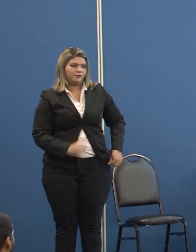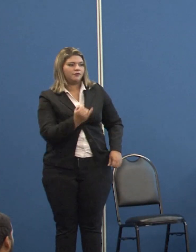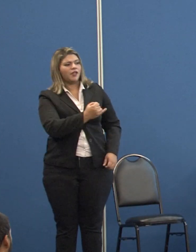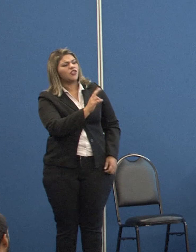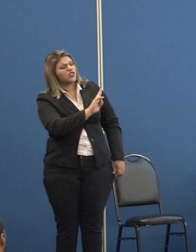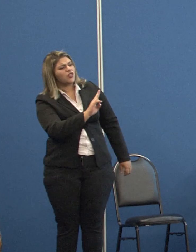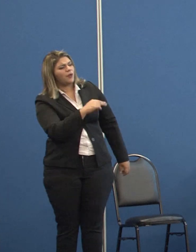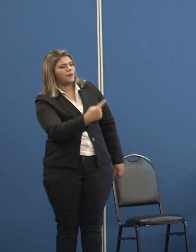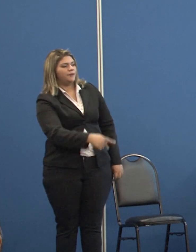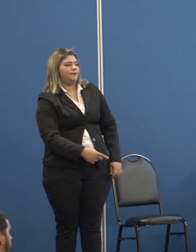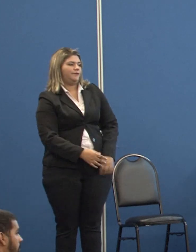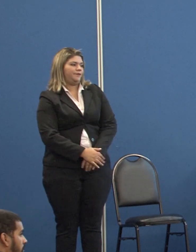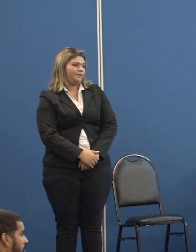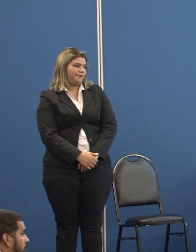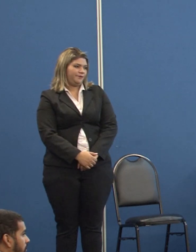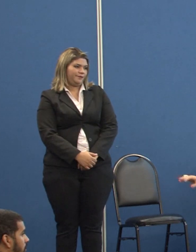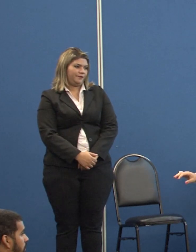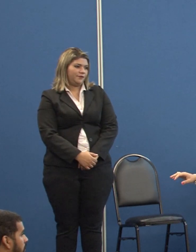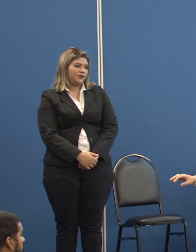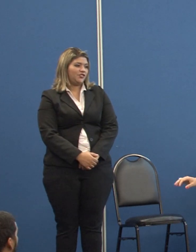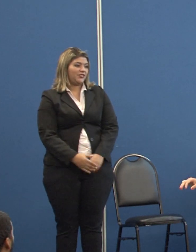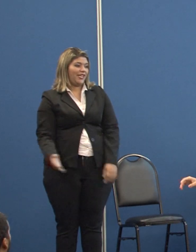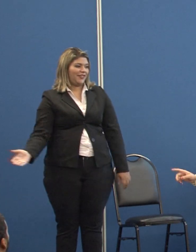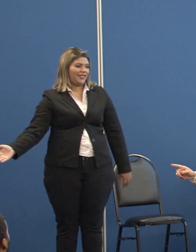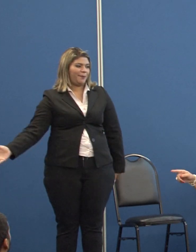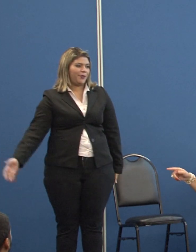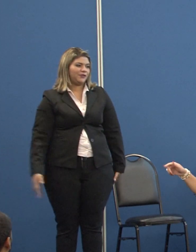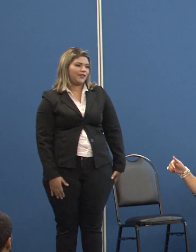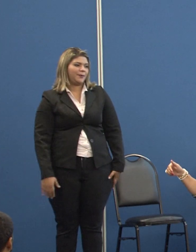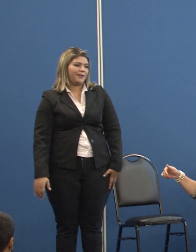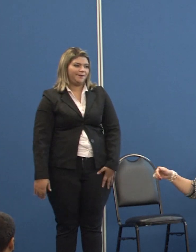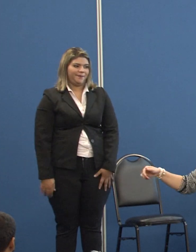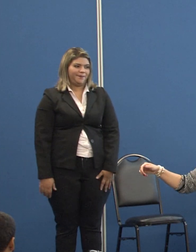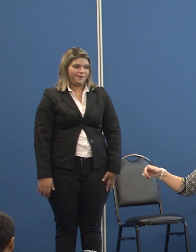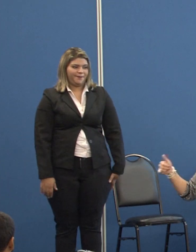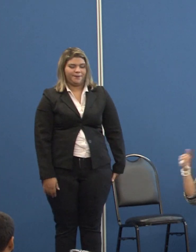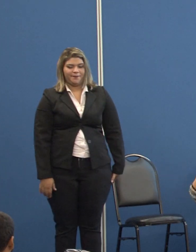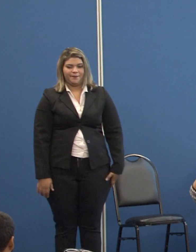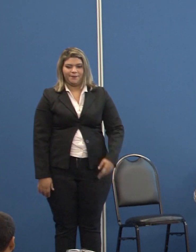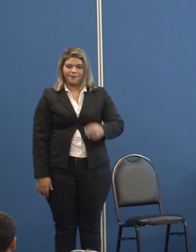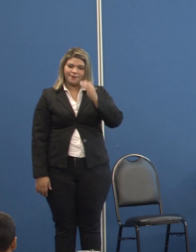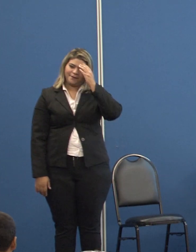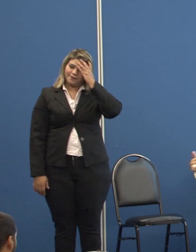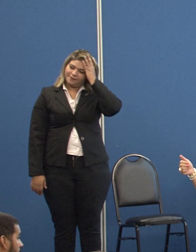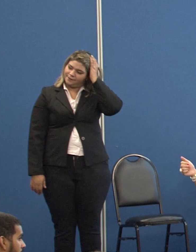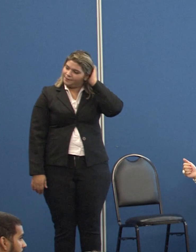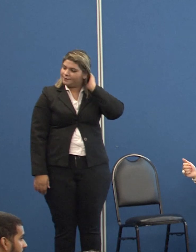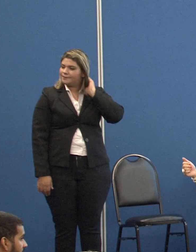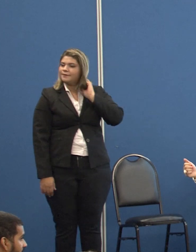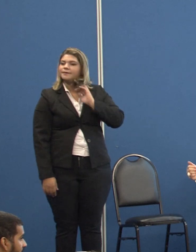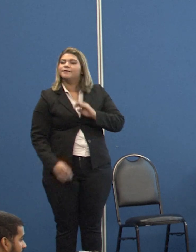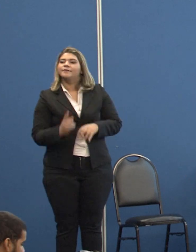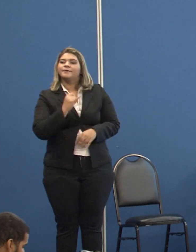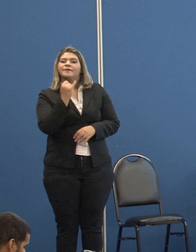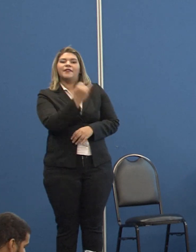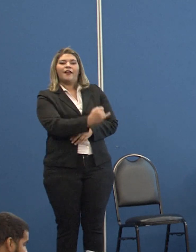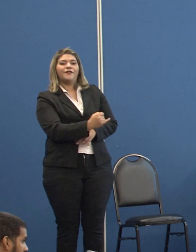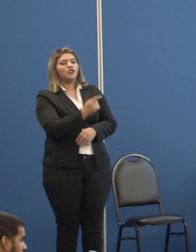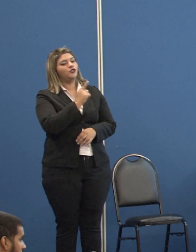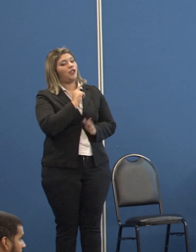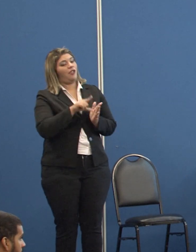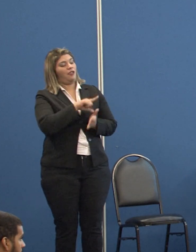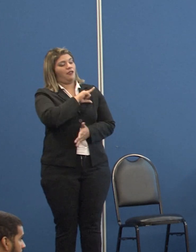Flaviane. Eu acho legal de falar que... partindo do princípio que ele já tem uma leitura de